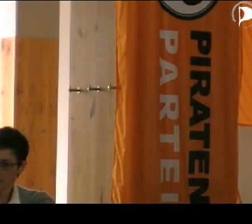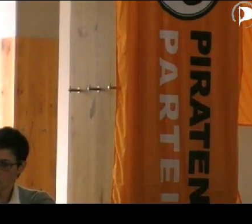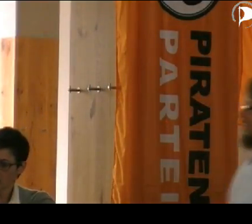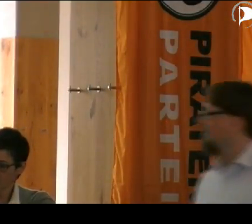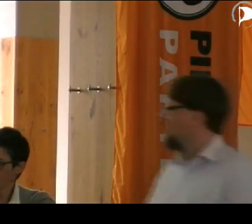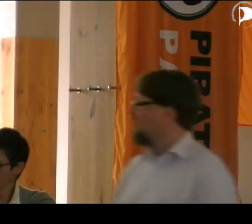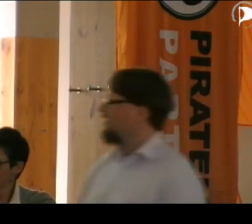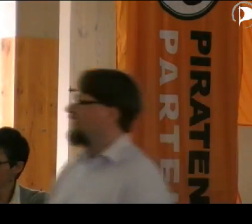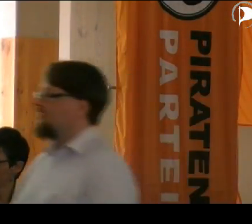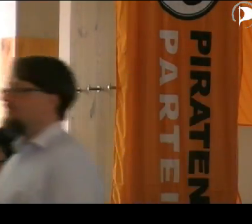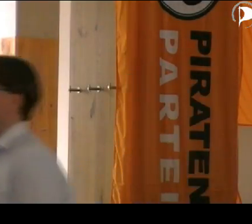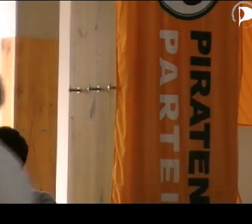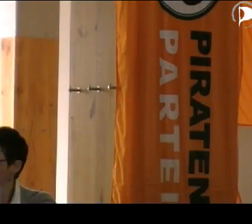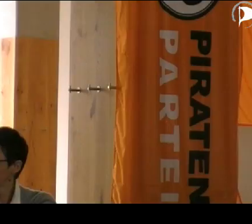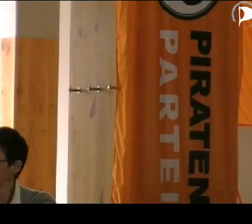nein